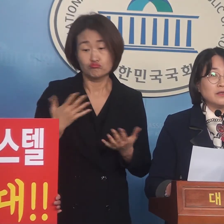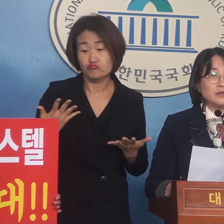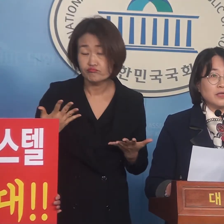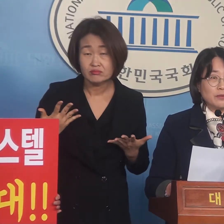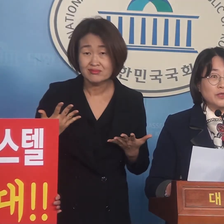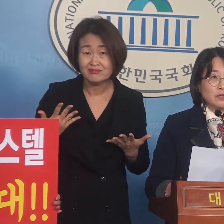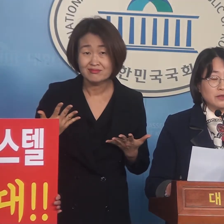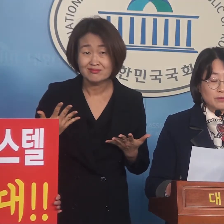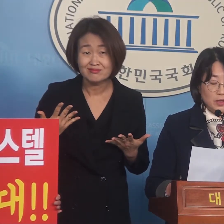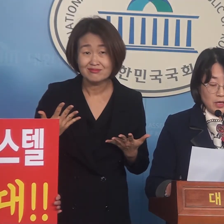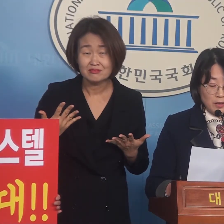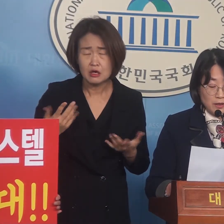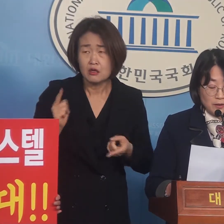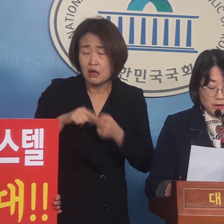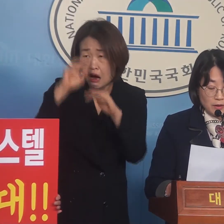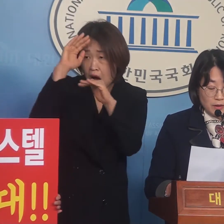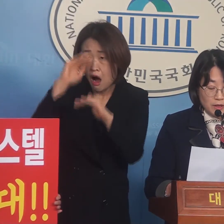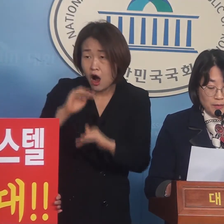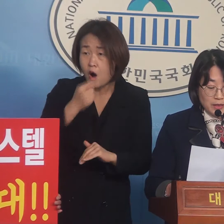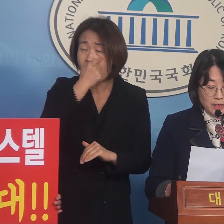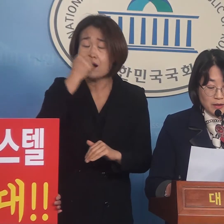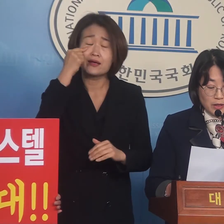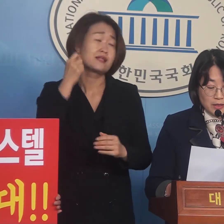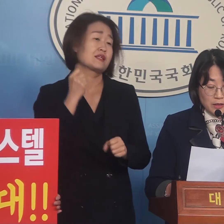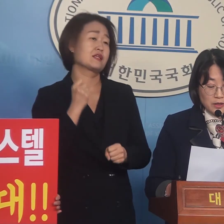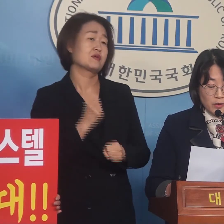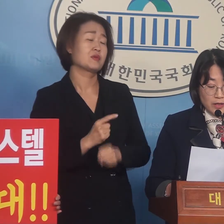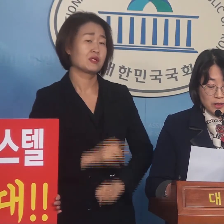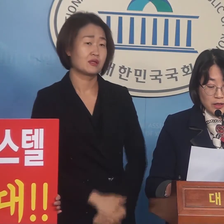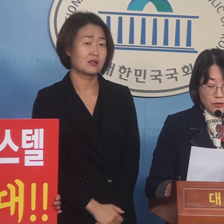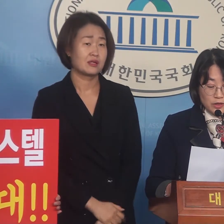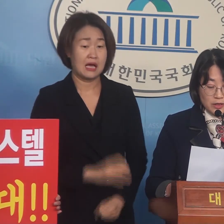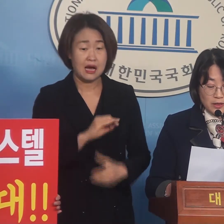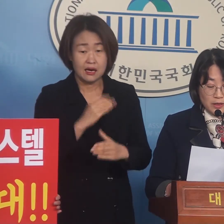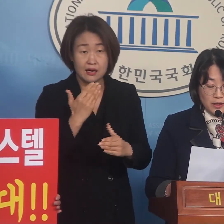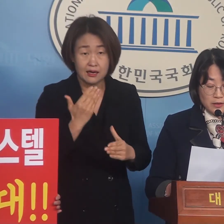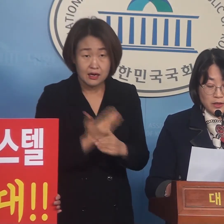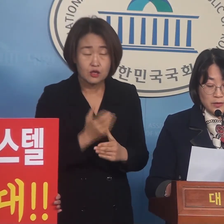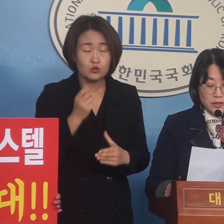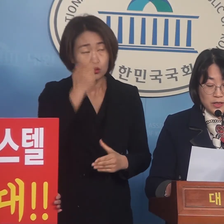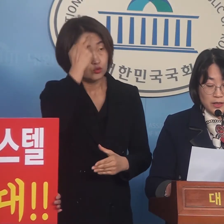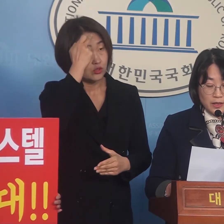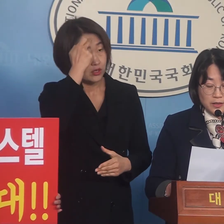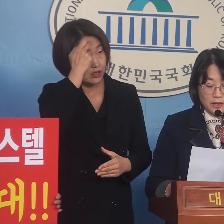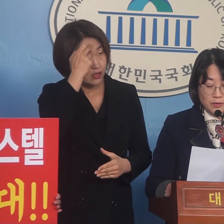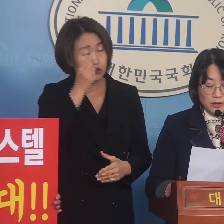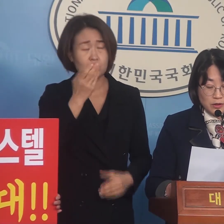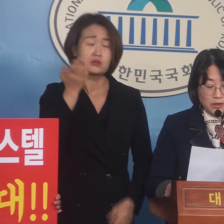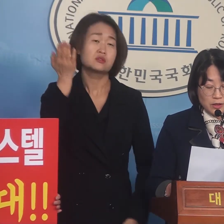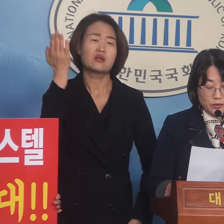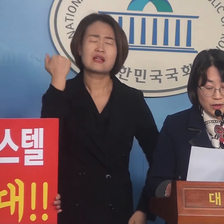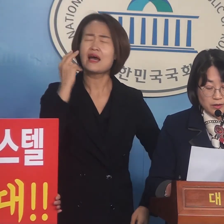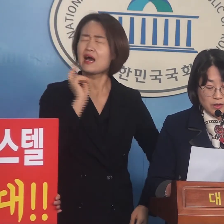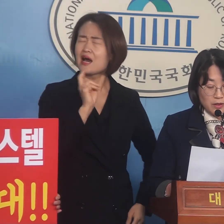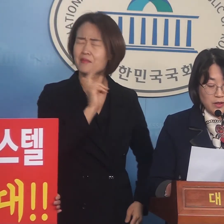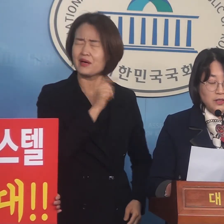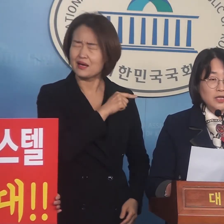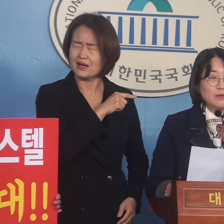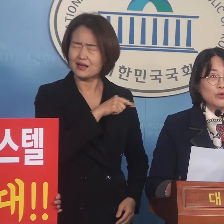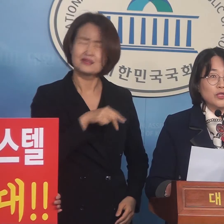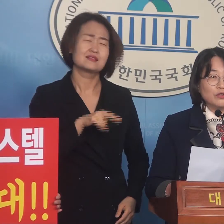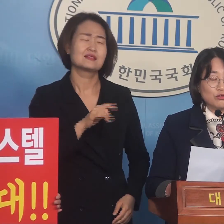없다는 답을 들었습니다. 만약 안양시와 최대호 시장이 전임 시장에게 책임을 떠넘기기